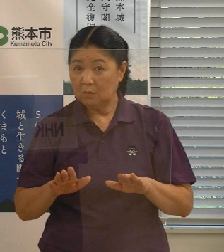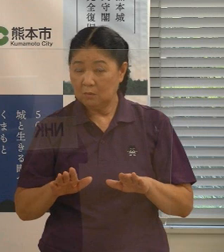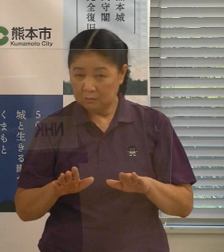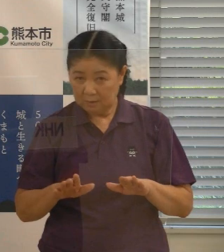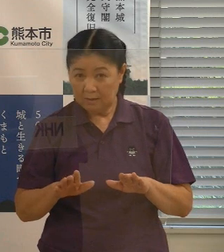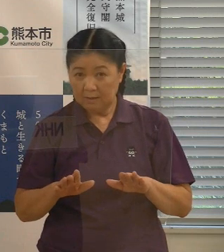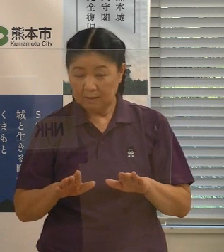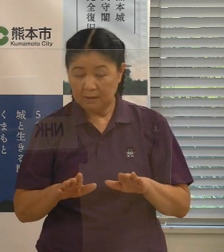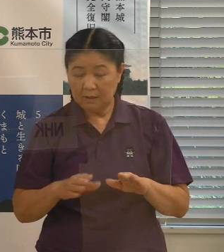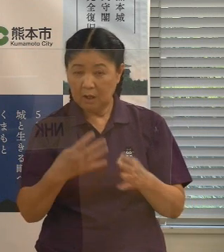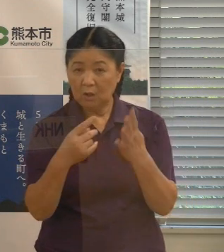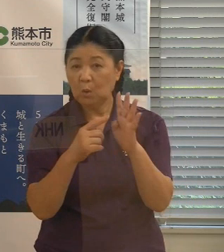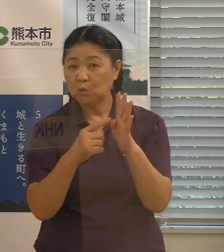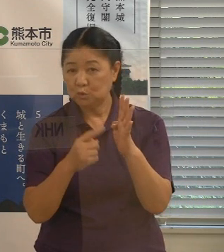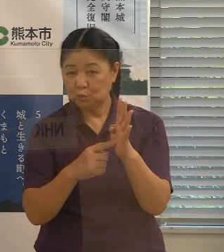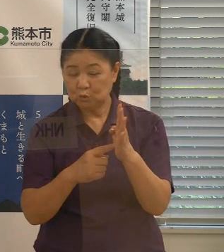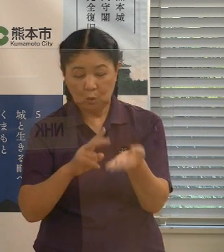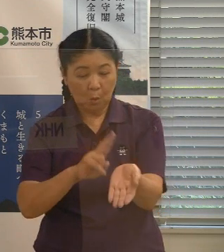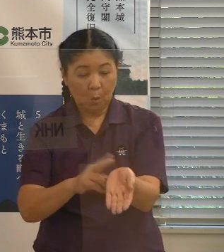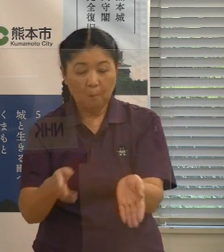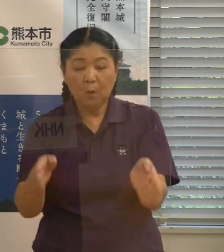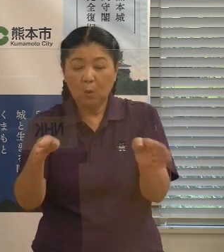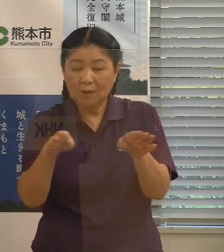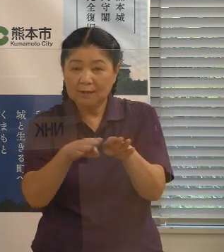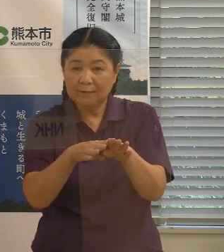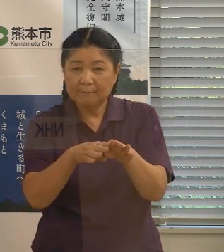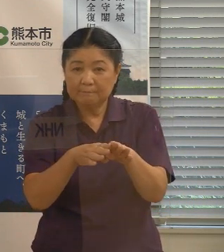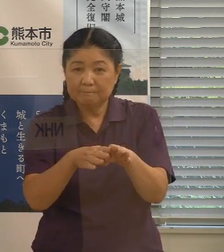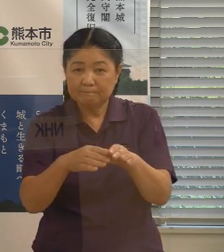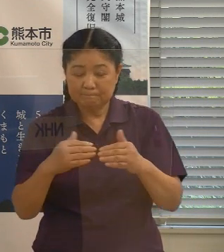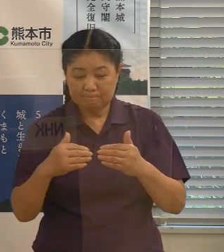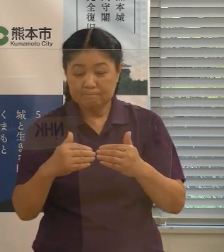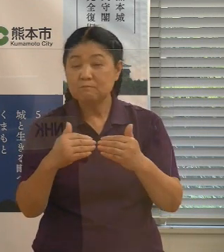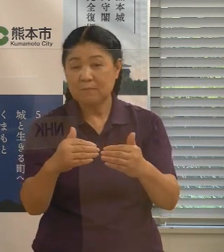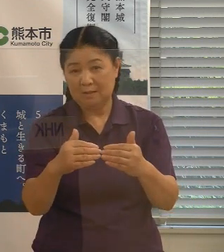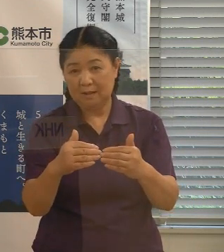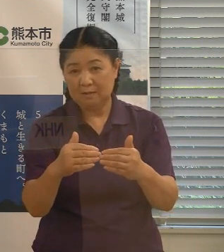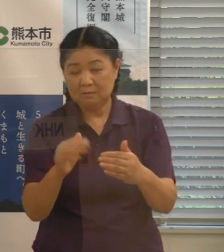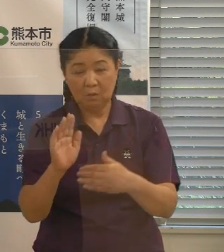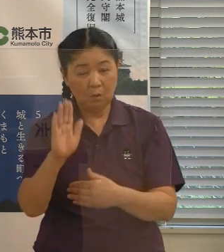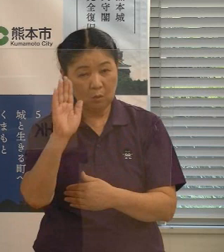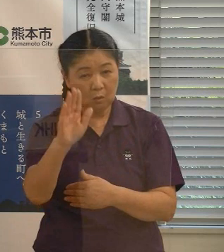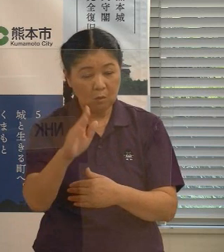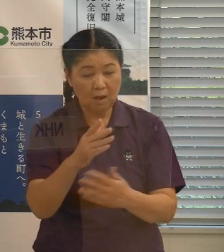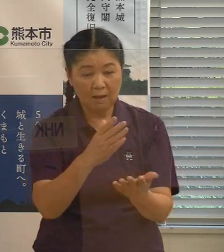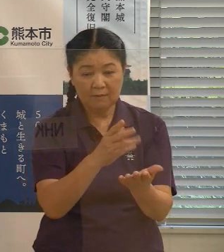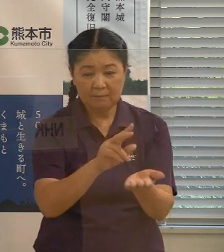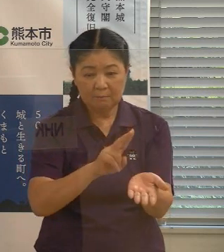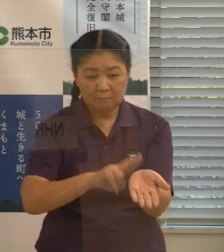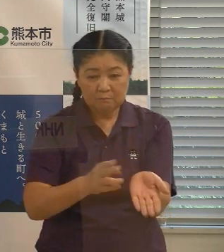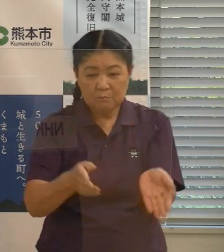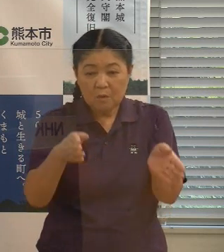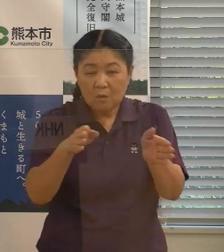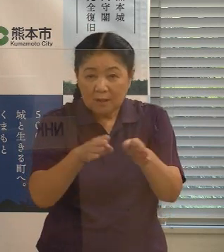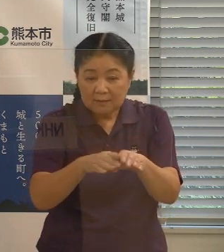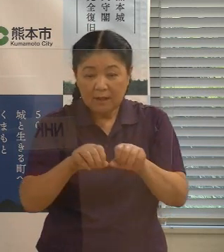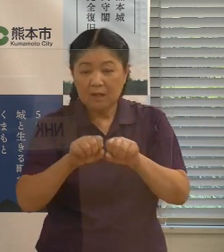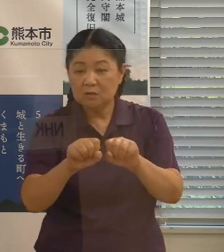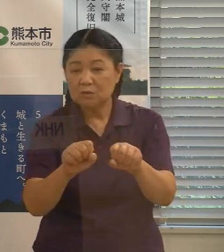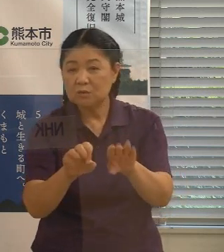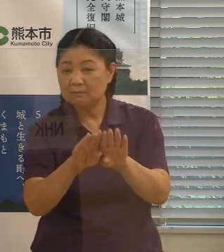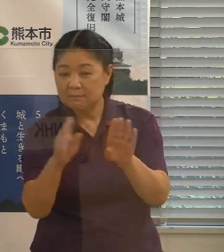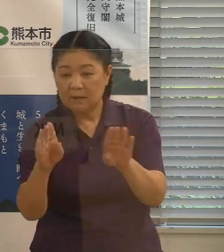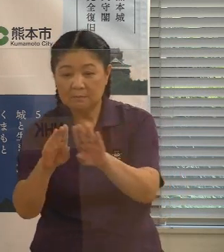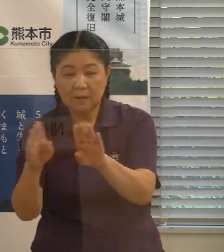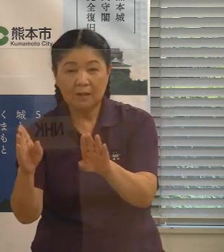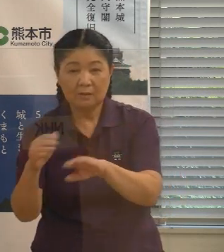で4つの医療機関が実施をしております。今後も複数の医療機関が実施予定とな